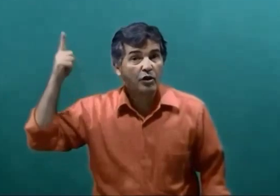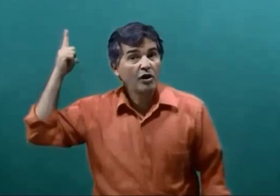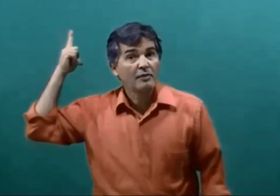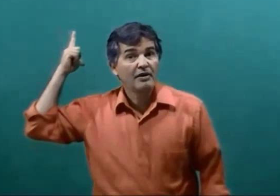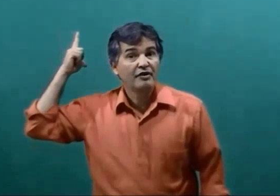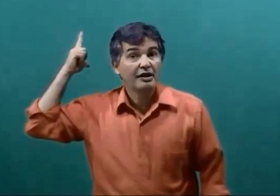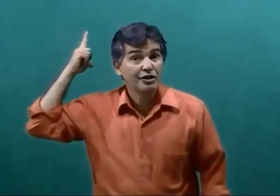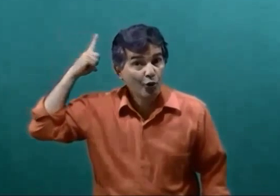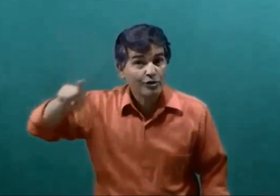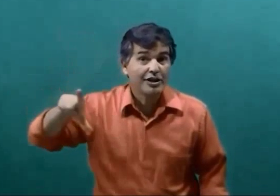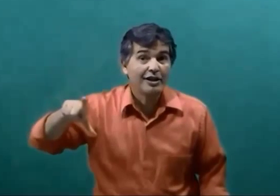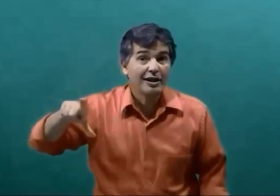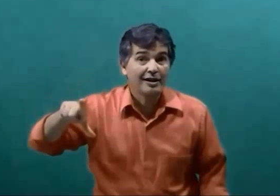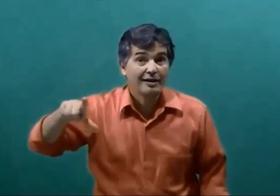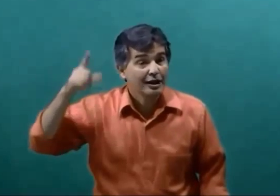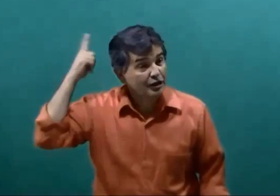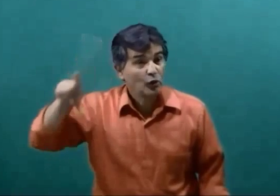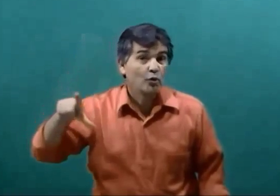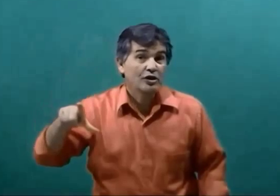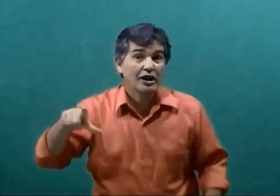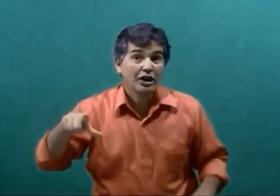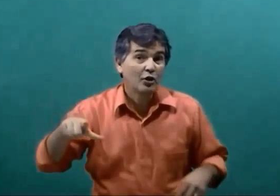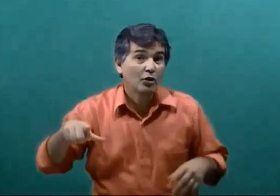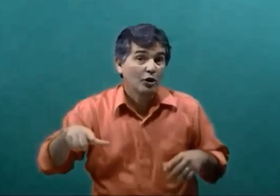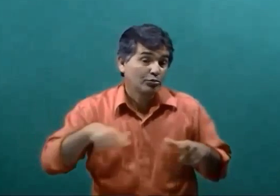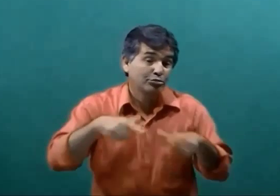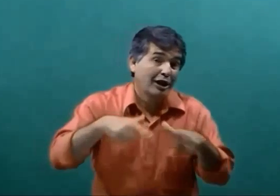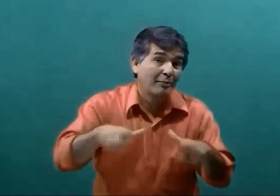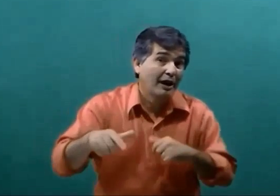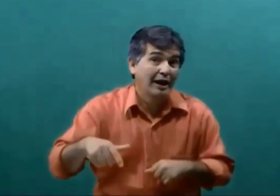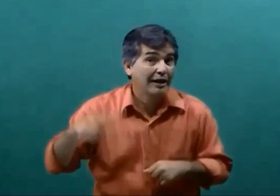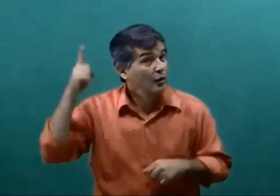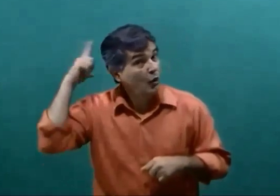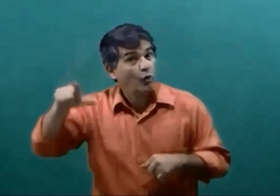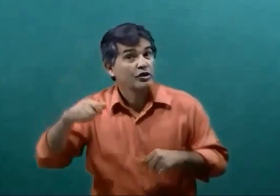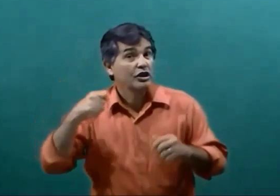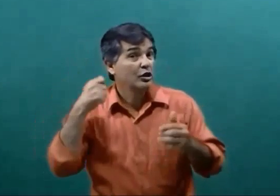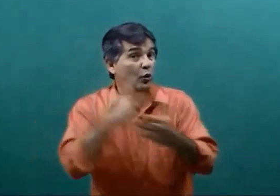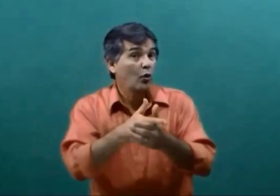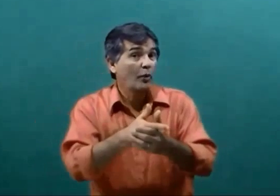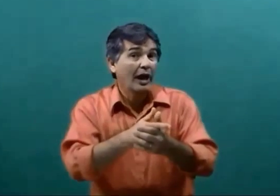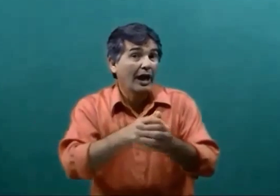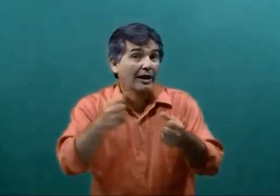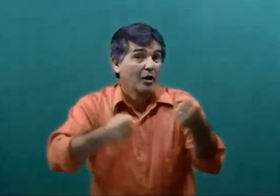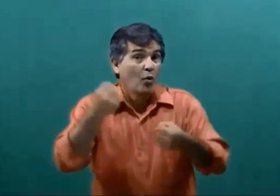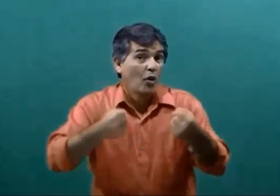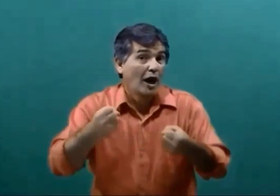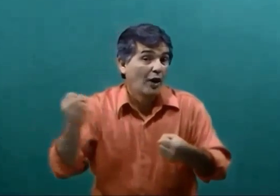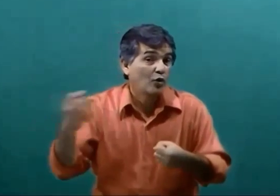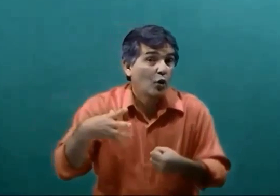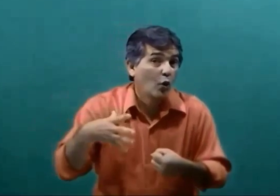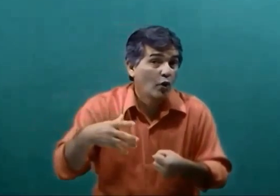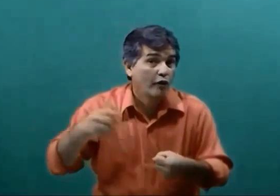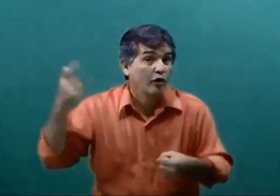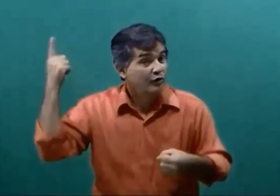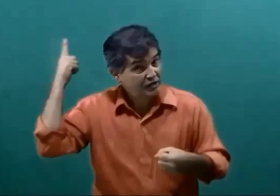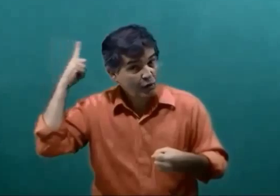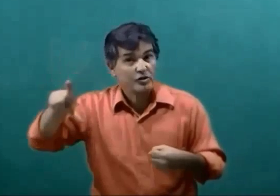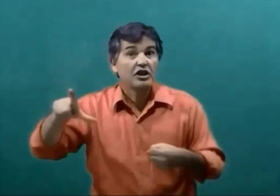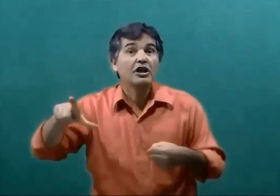coloca para frente, conseguir. Então conseguiu um trabalho, conseguiu comprar um carro novo, você